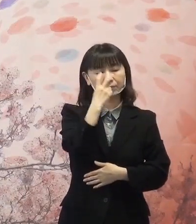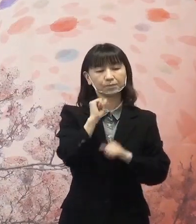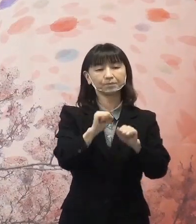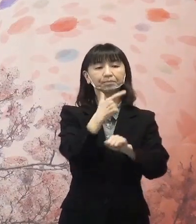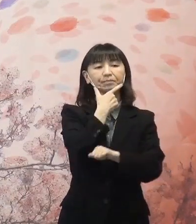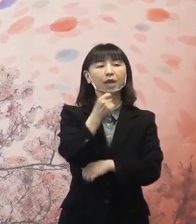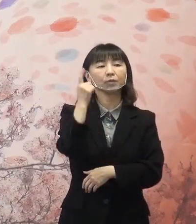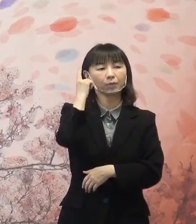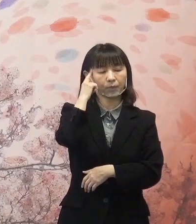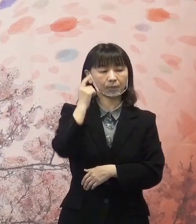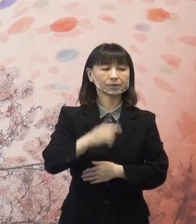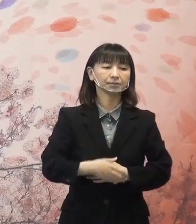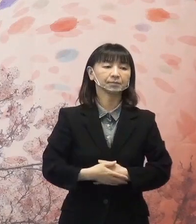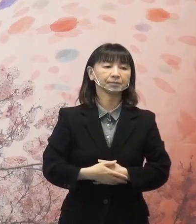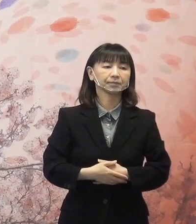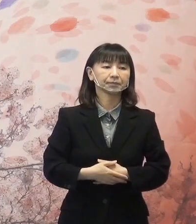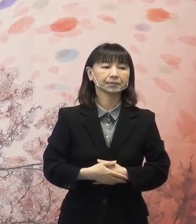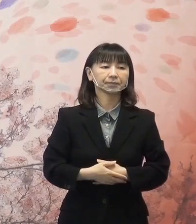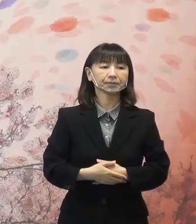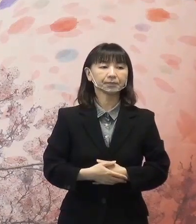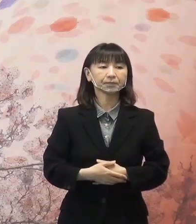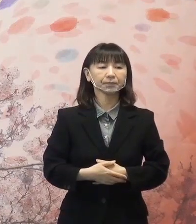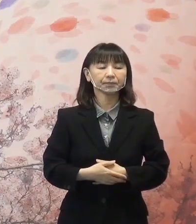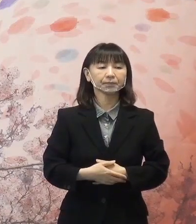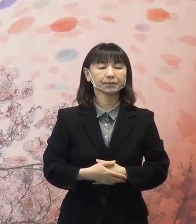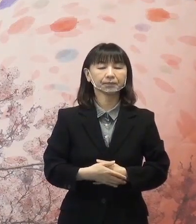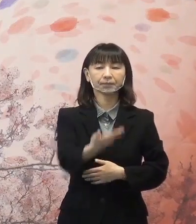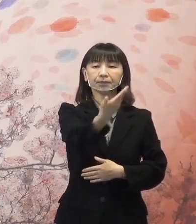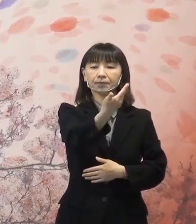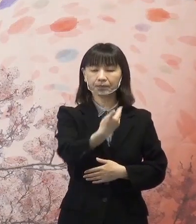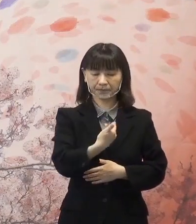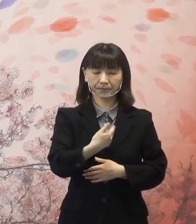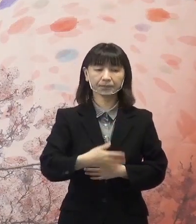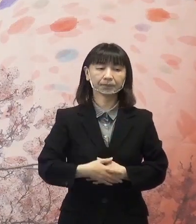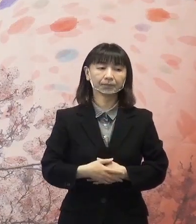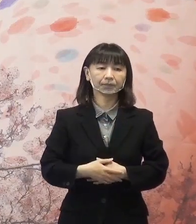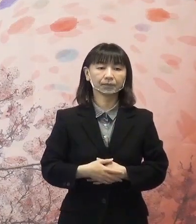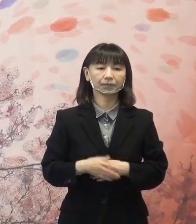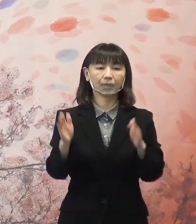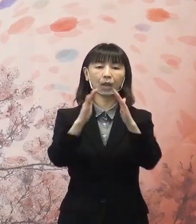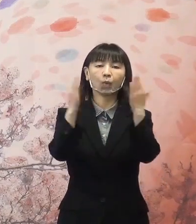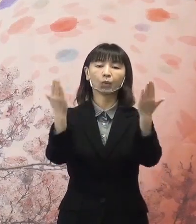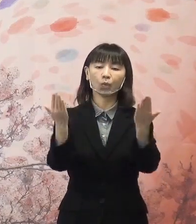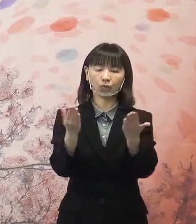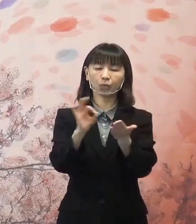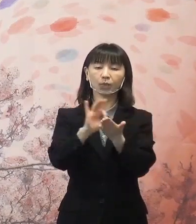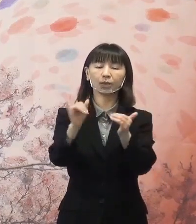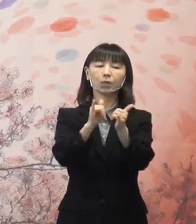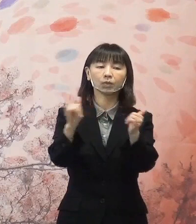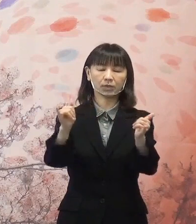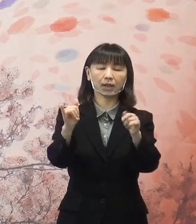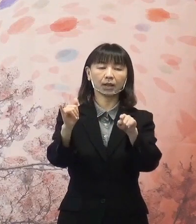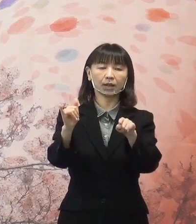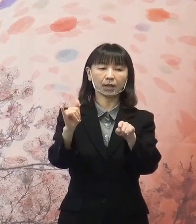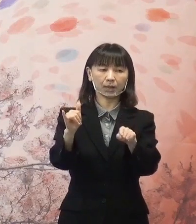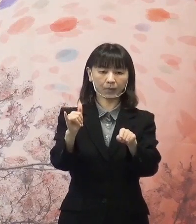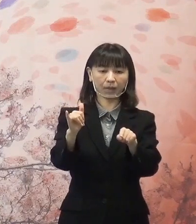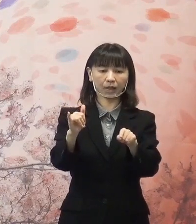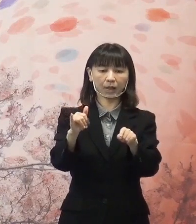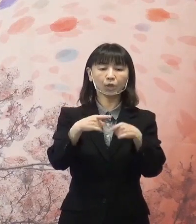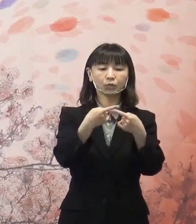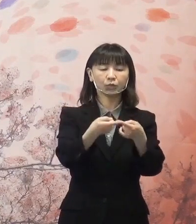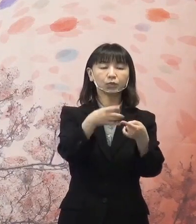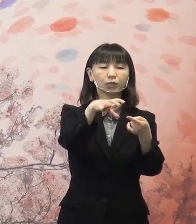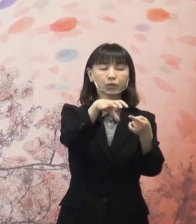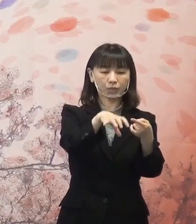ますので、そのようにご理解いただければと思います。 そのほとんど その利用者の方はその入所している施設の